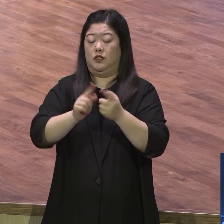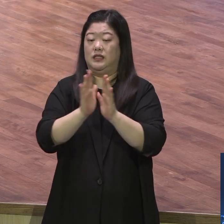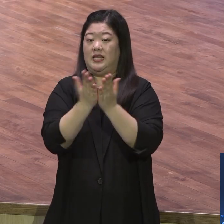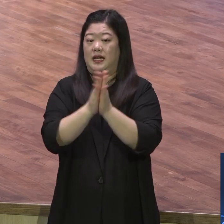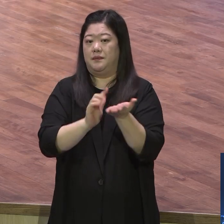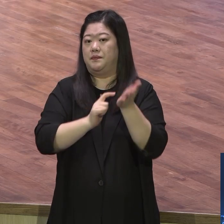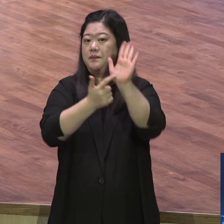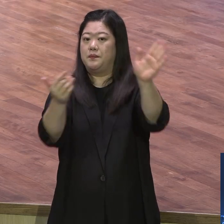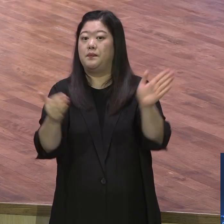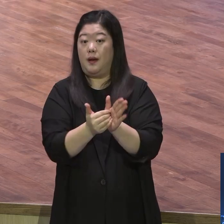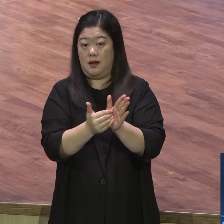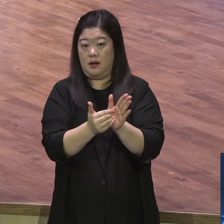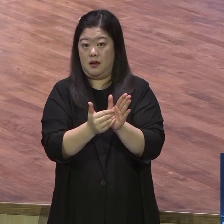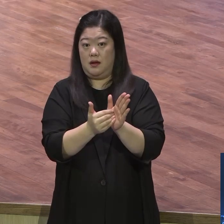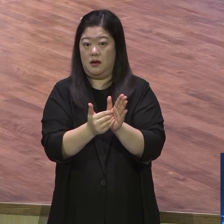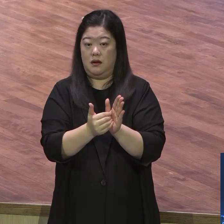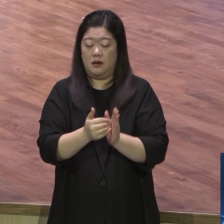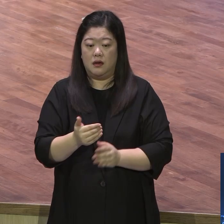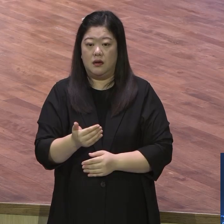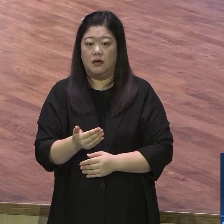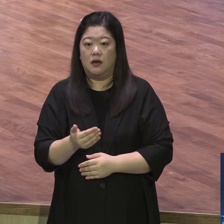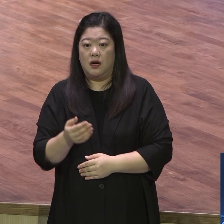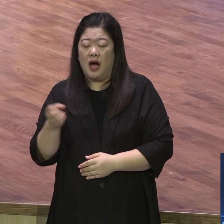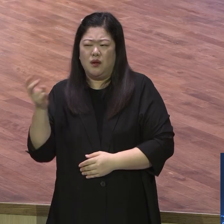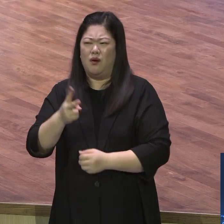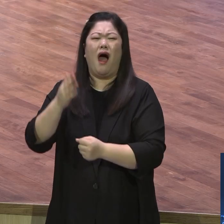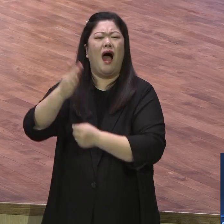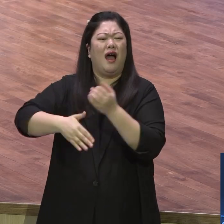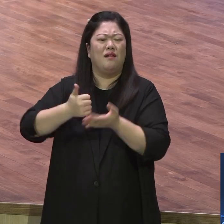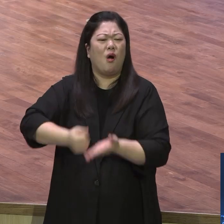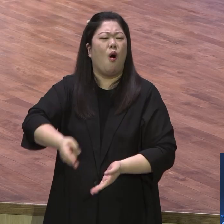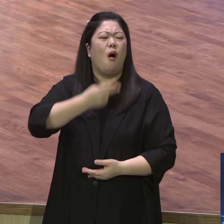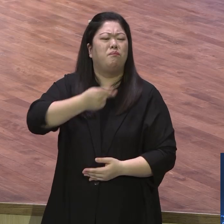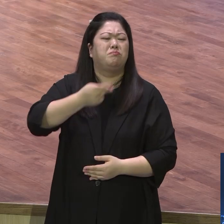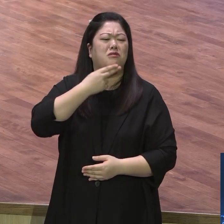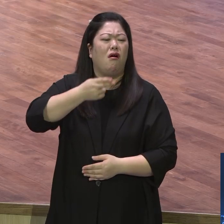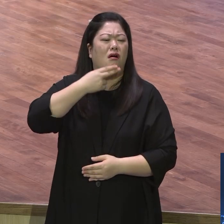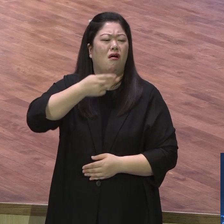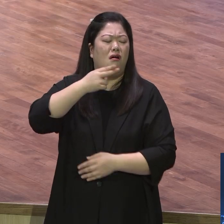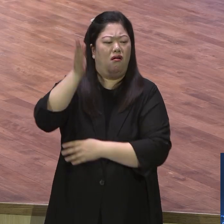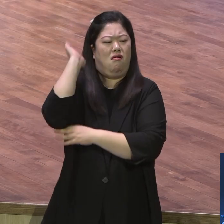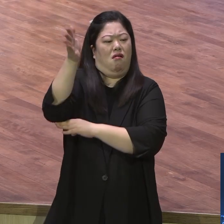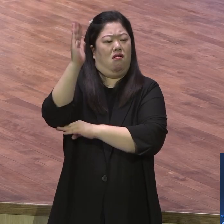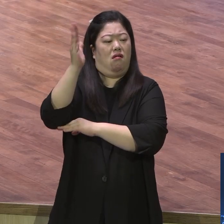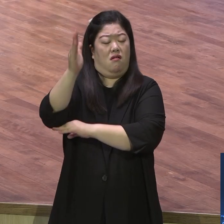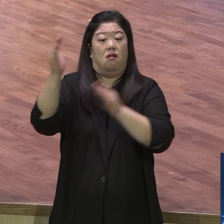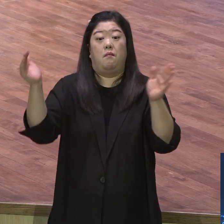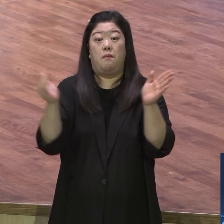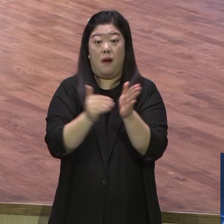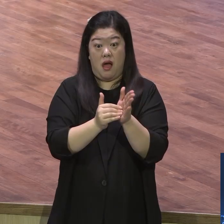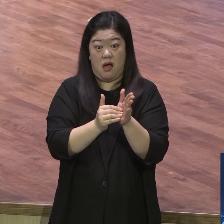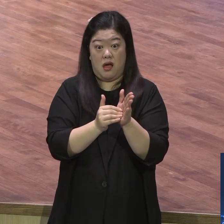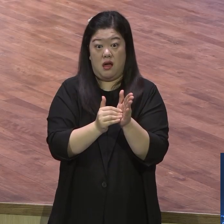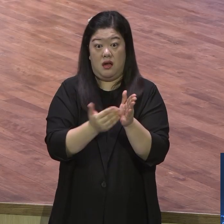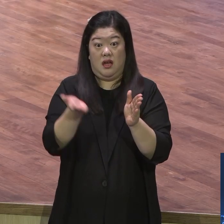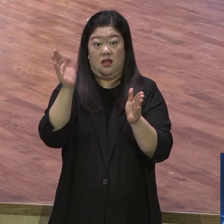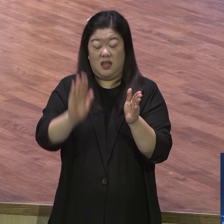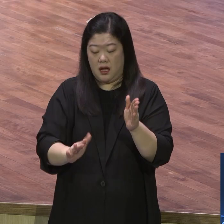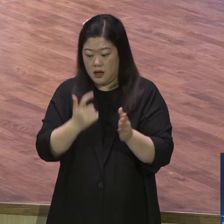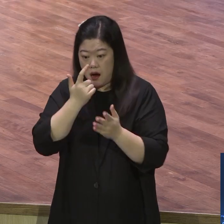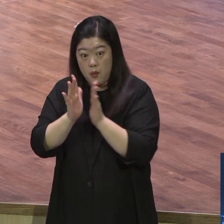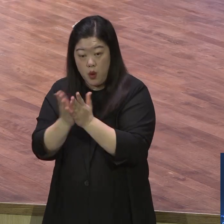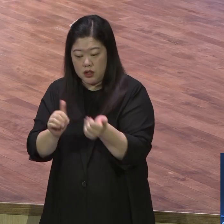그토록 무신론적 자유를 외쳤던 사르테라 자신이 자신의 죽음 앞에